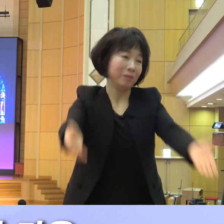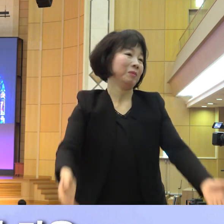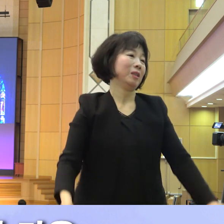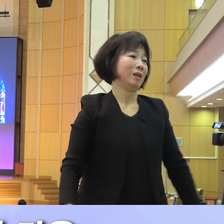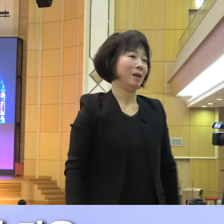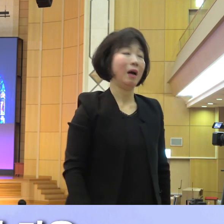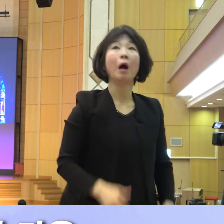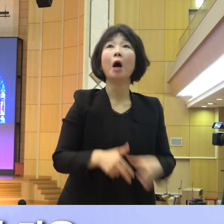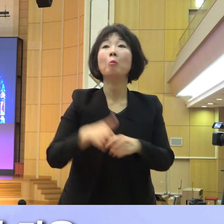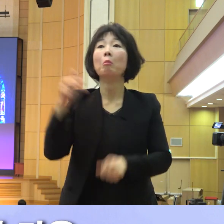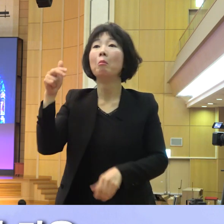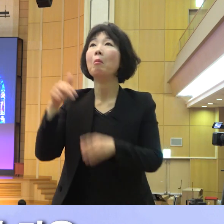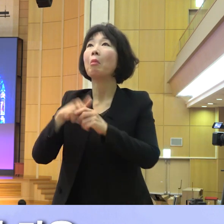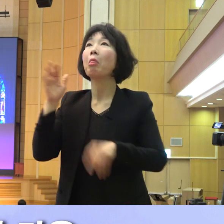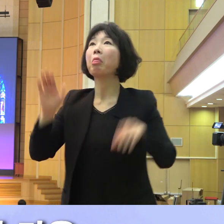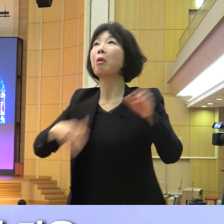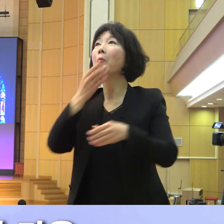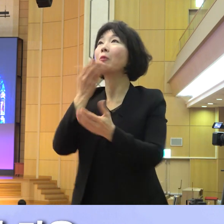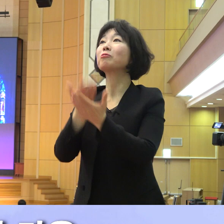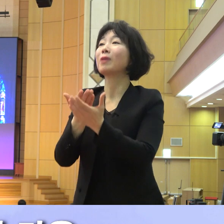드리고 축복기도 받은 거잖아요.